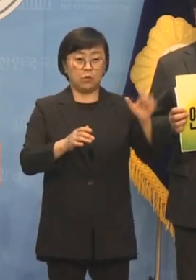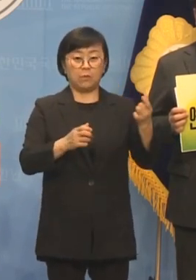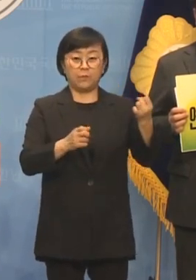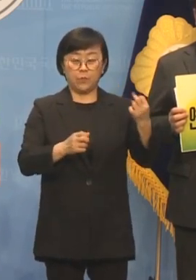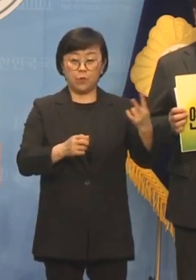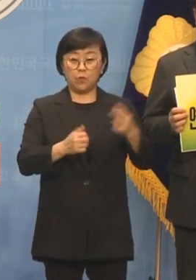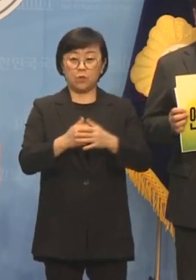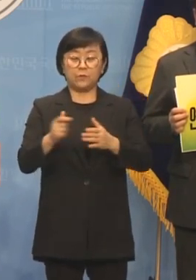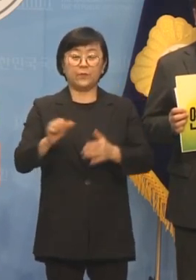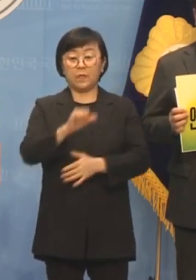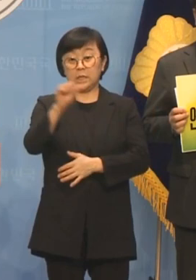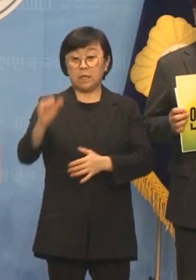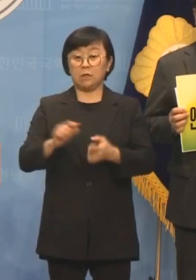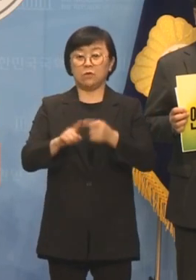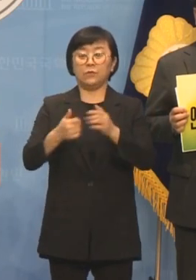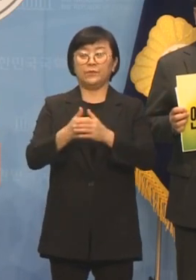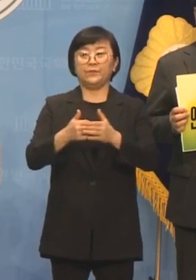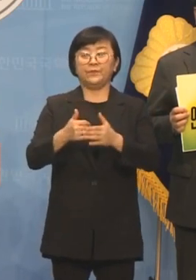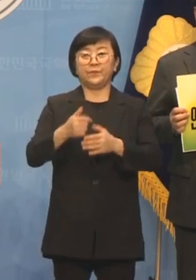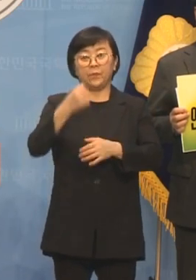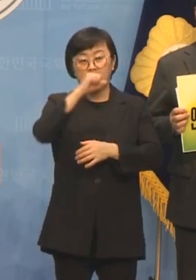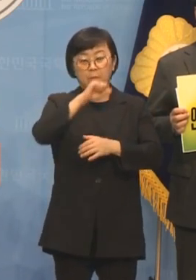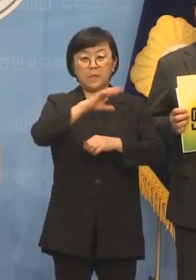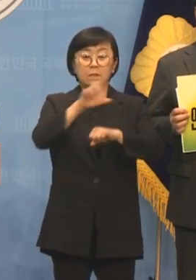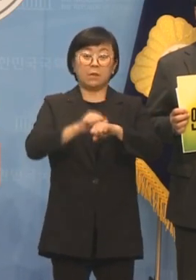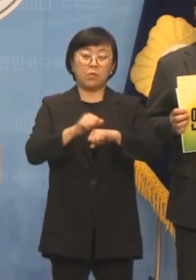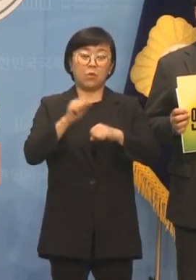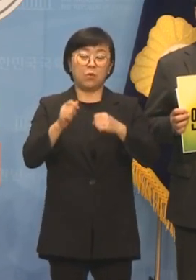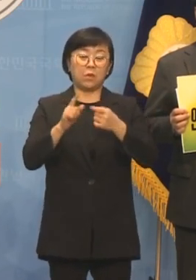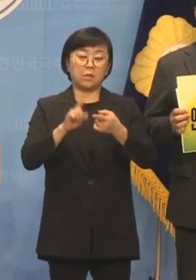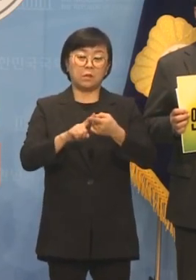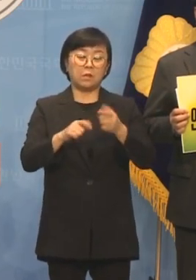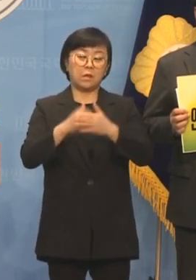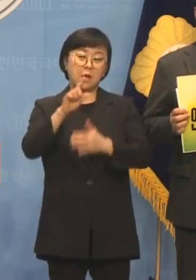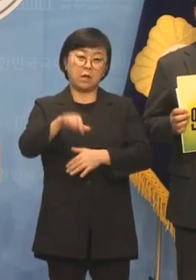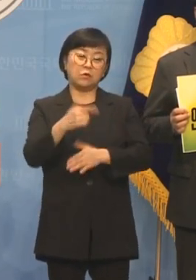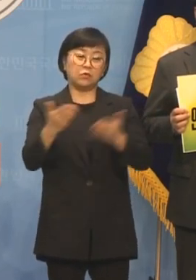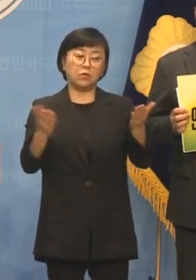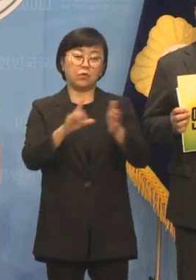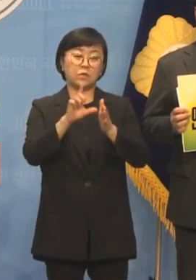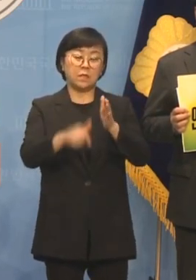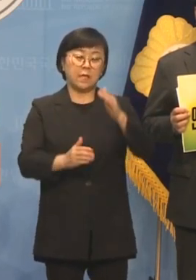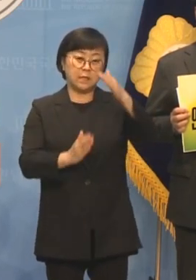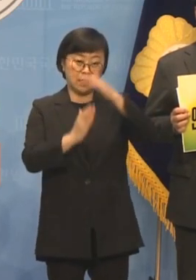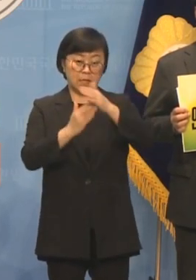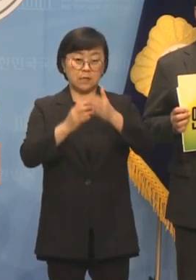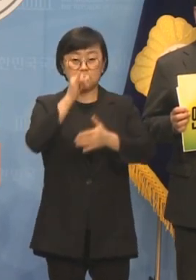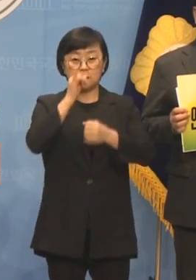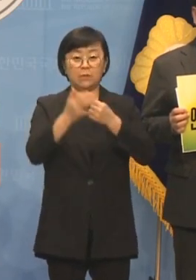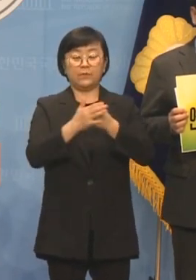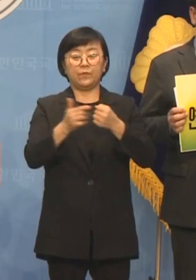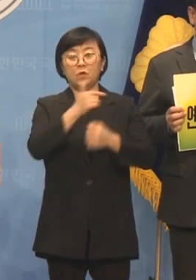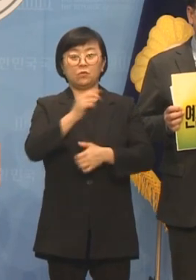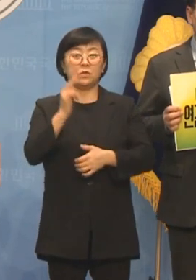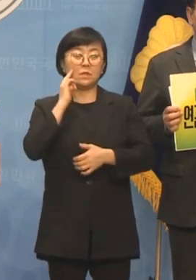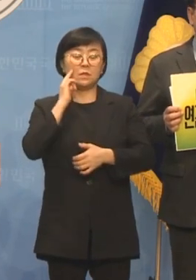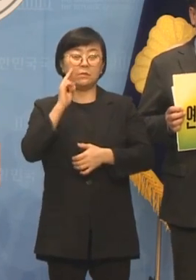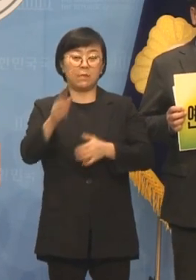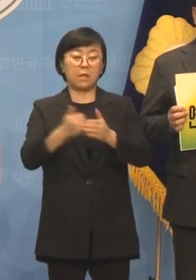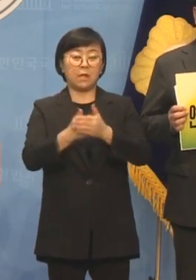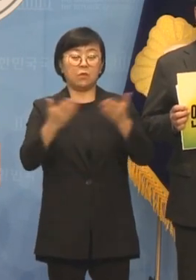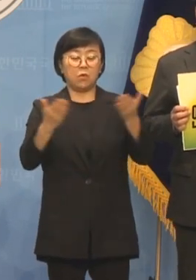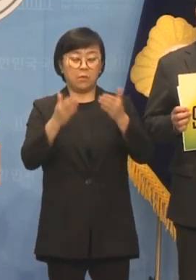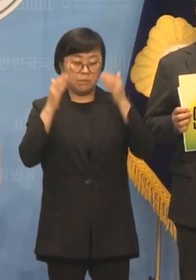아니라 아시아에서도 대만과 싱가포르에서 등은 하루 노동시간 상한을 통해 극단적인 몰아쓰기